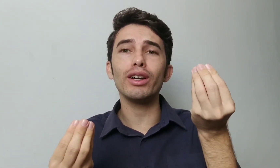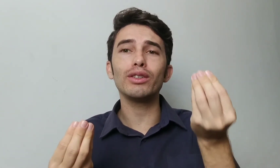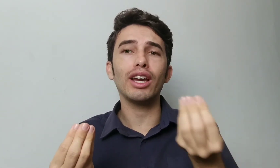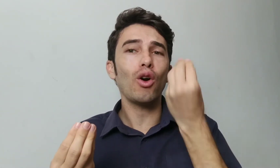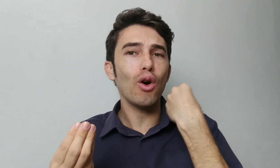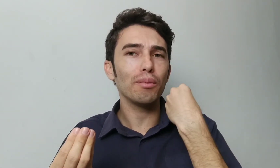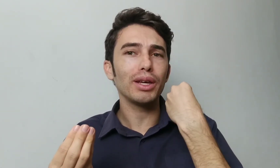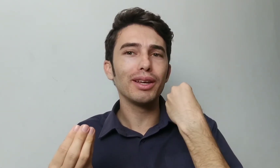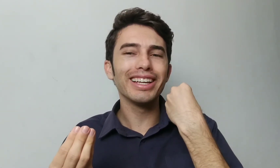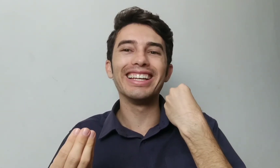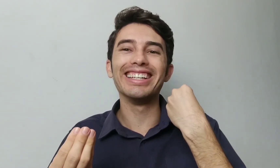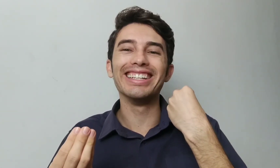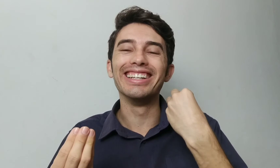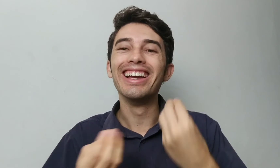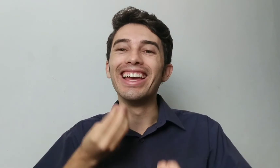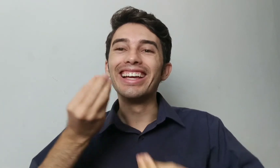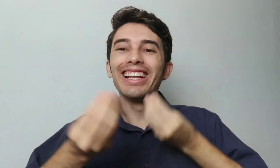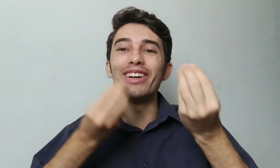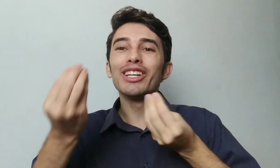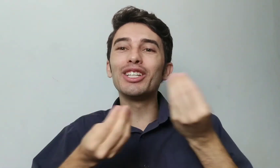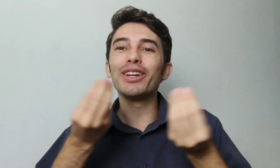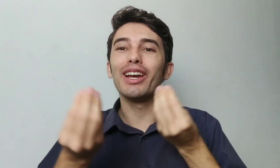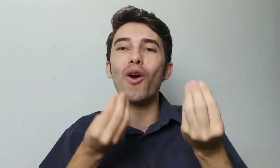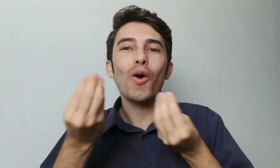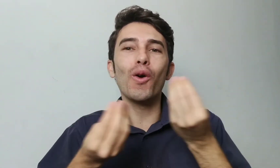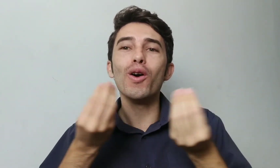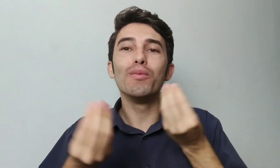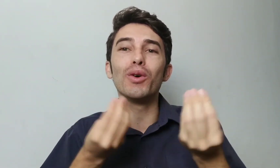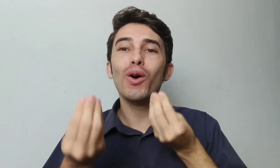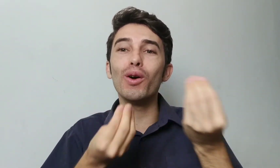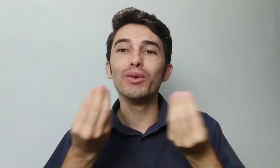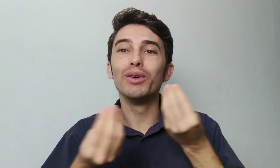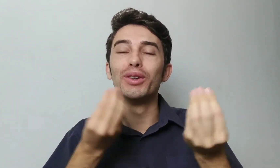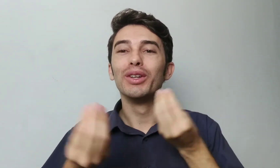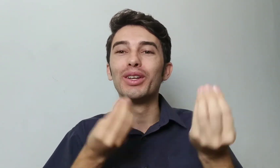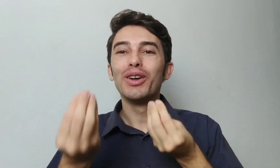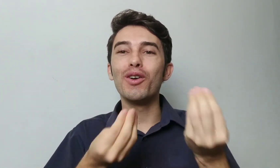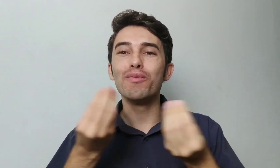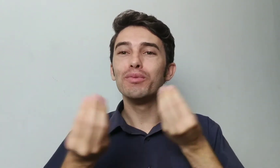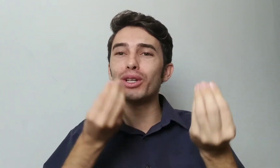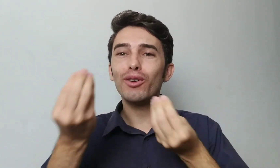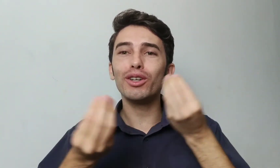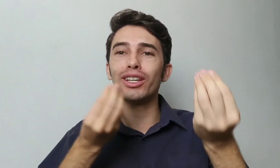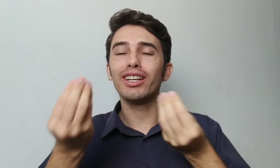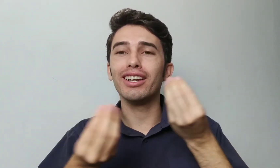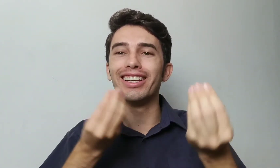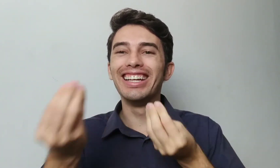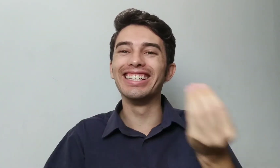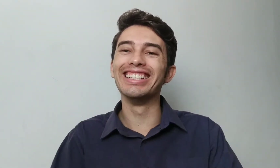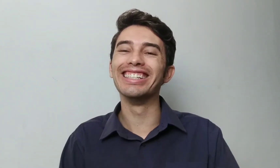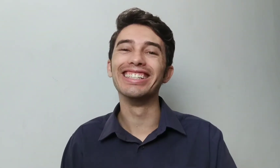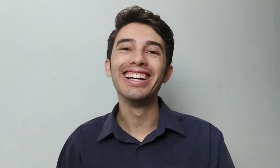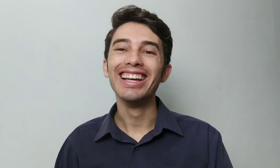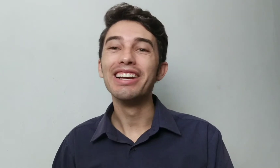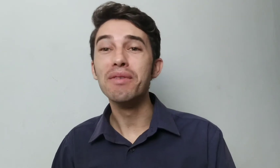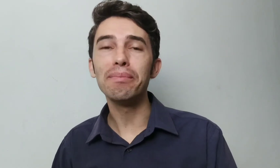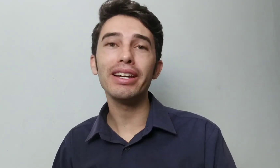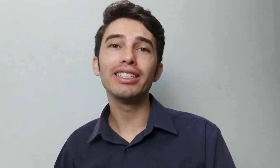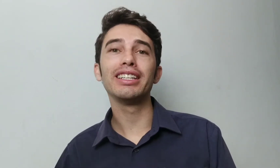quê? Come. Então a gente o quê? Como? Como? Como muita coxinha. Uma piadinha assim